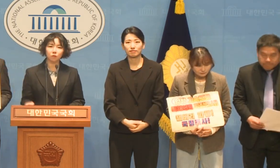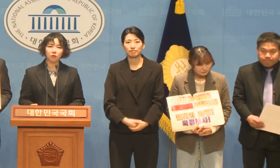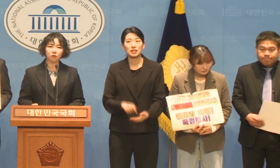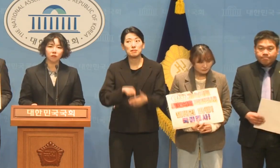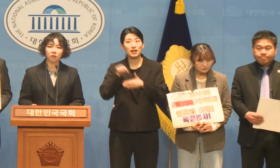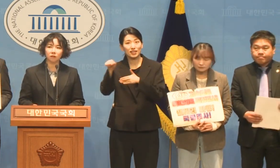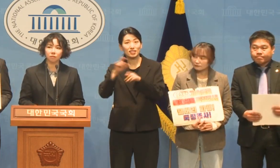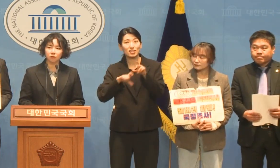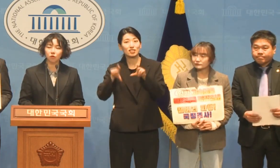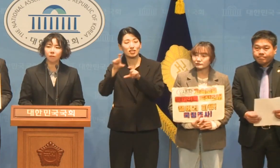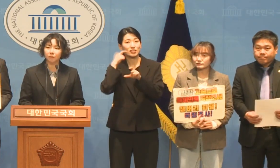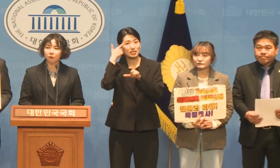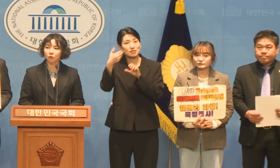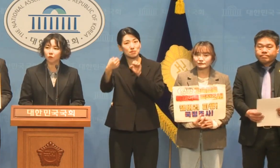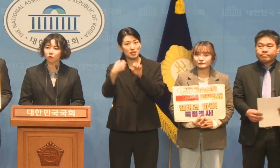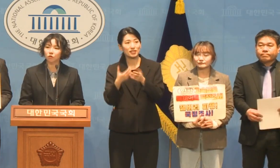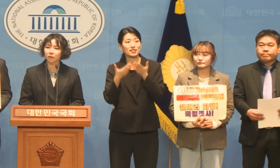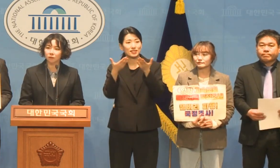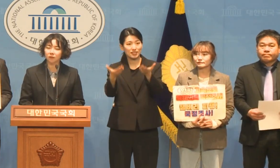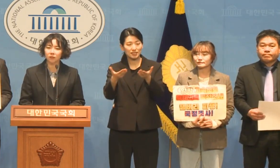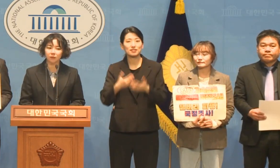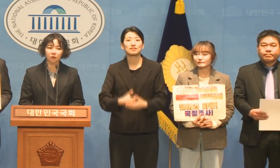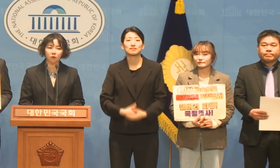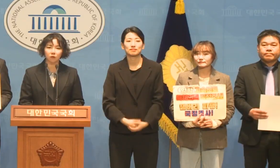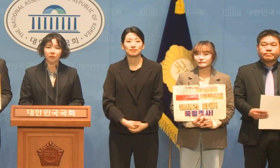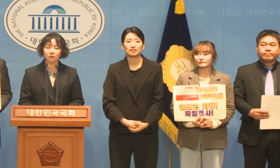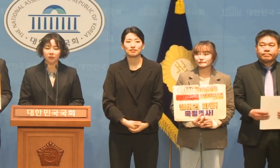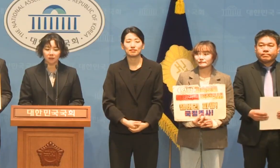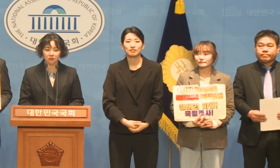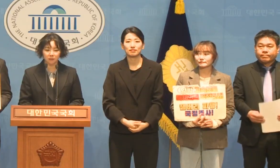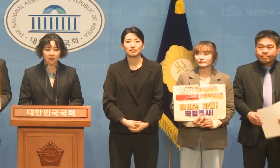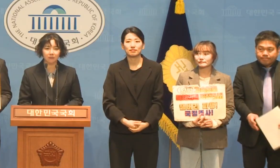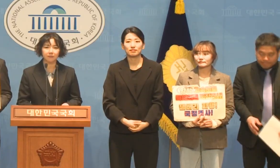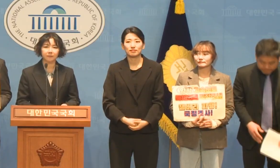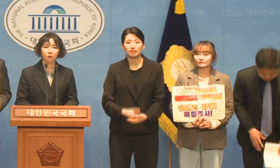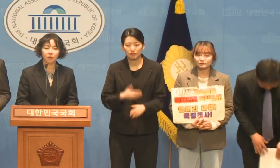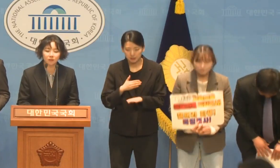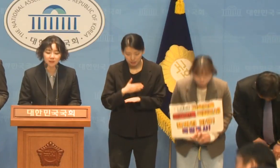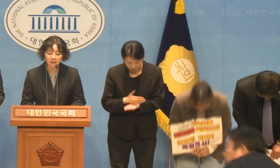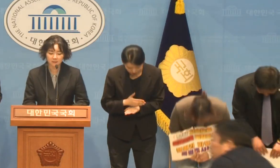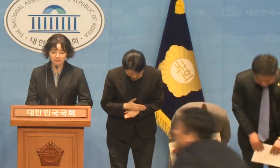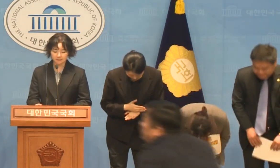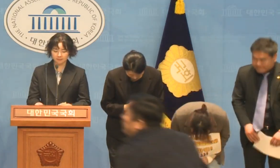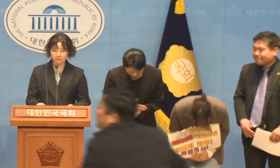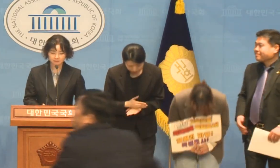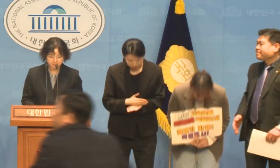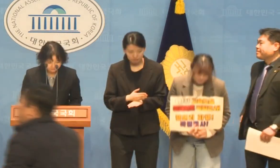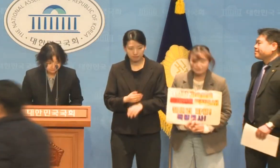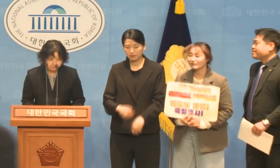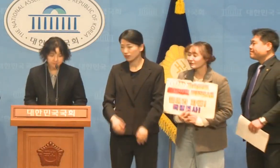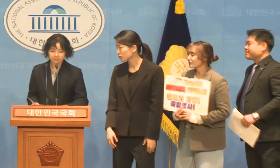밖에서 또 이후에 있는 추가 브리핑으로 또 궁금한 점 있으시면 거기서 말씀드리겠습니다. 고맙습니다.